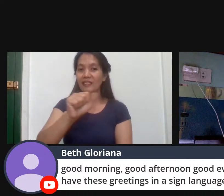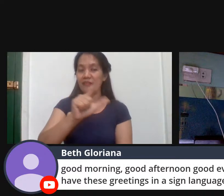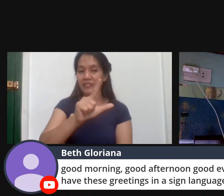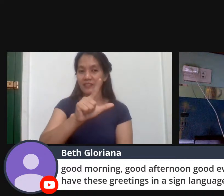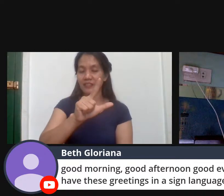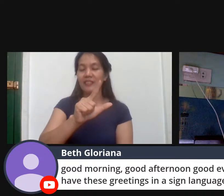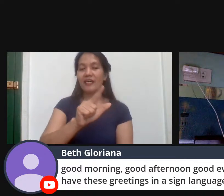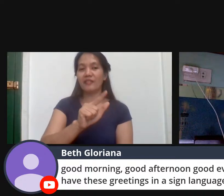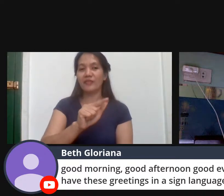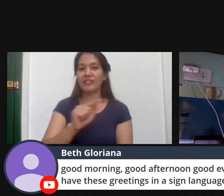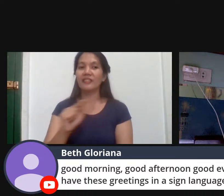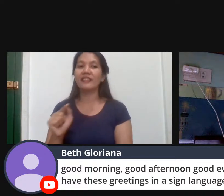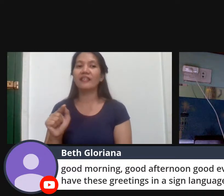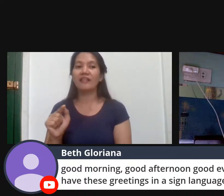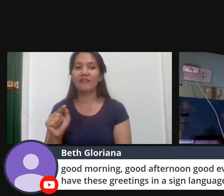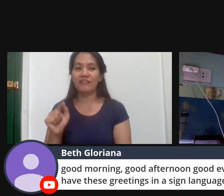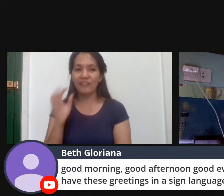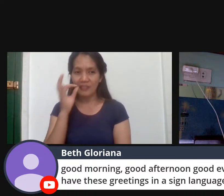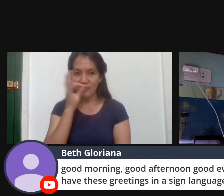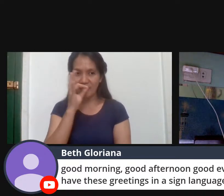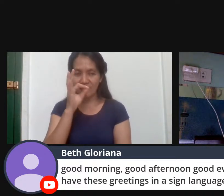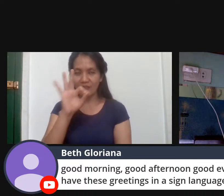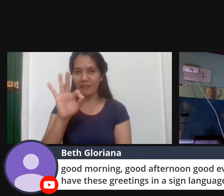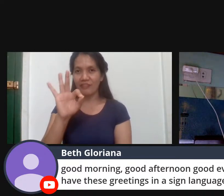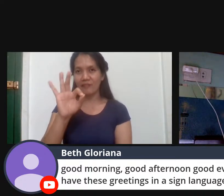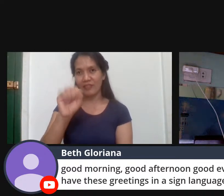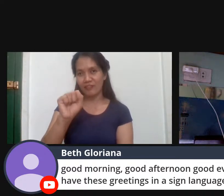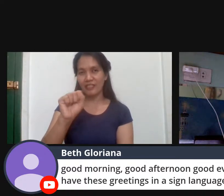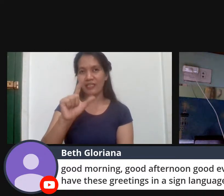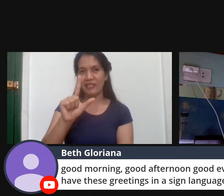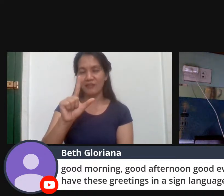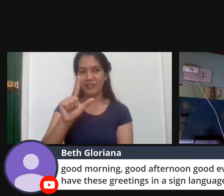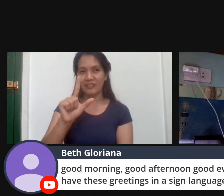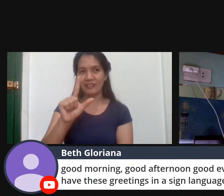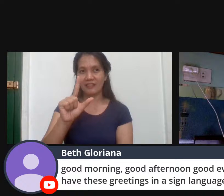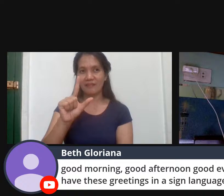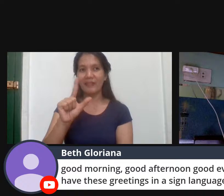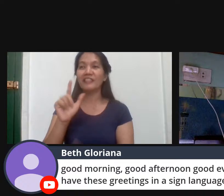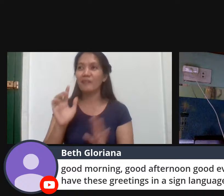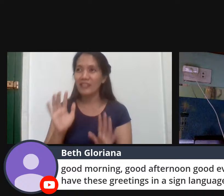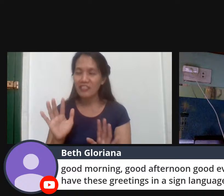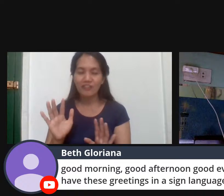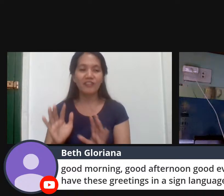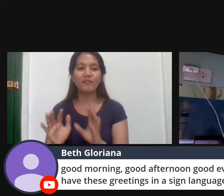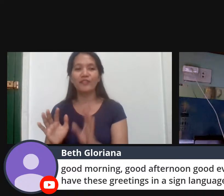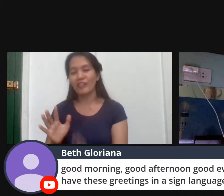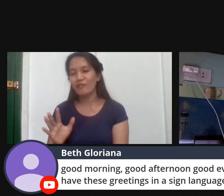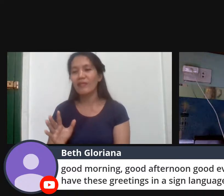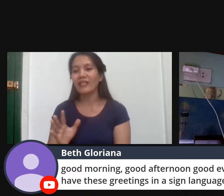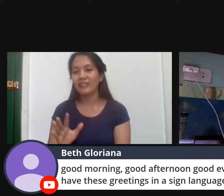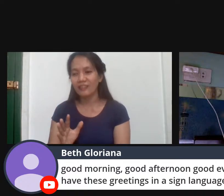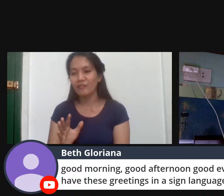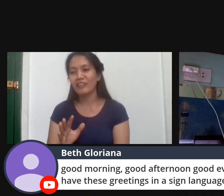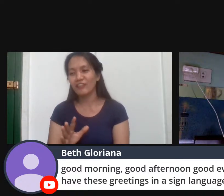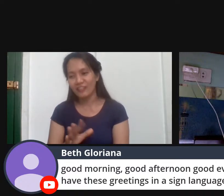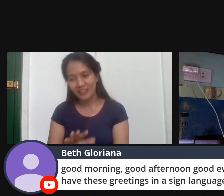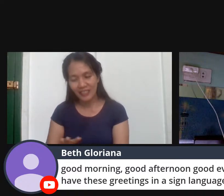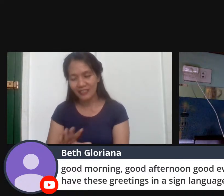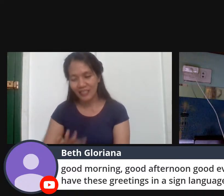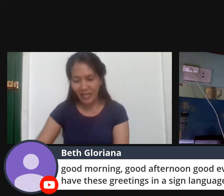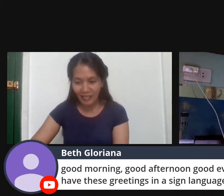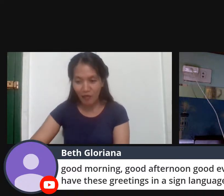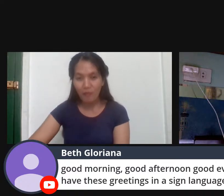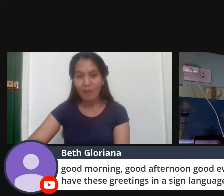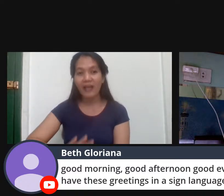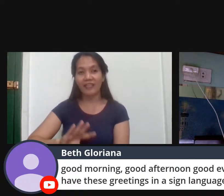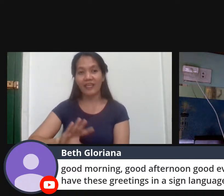Sign Language. And we are dealing of the Filipino Sign Language. May explanation din po siya kung bakit kumanon